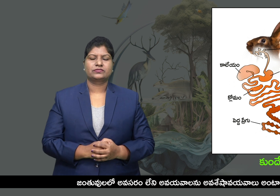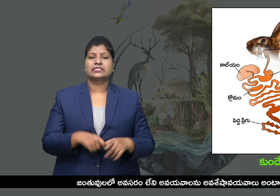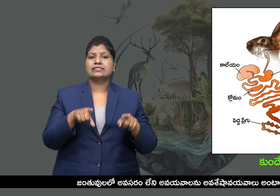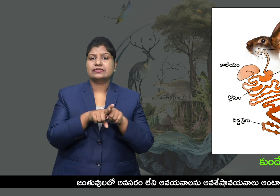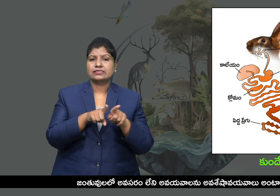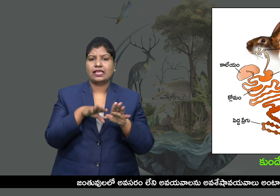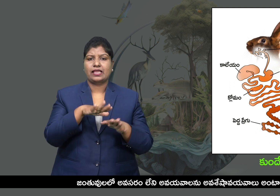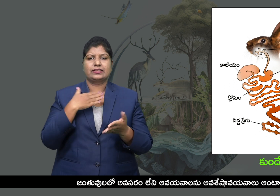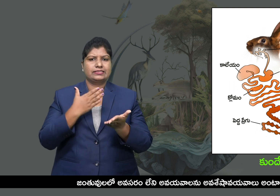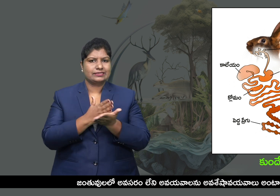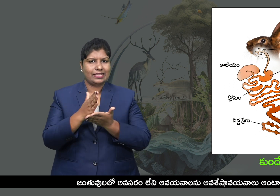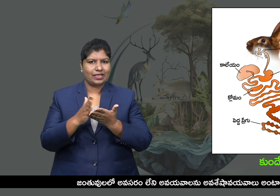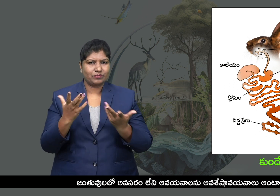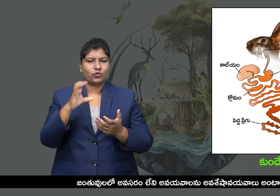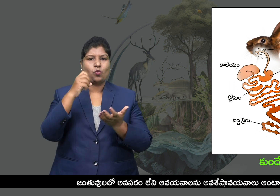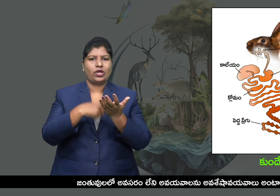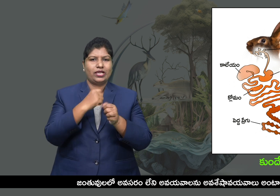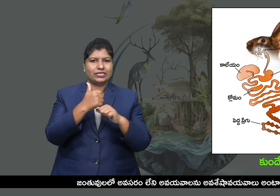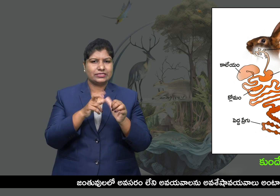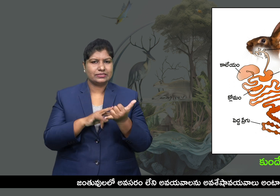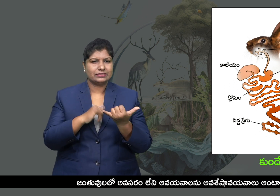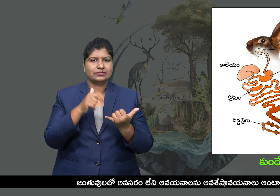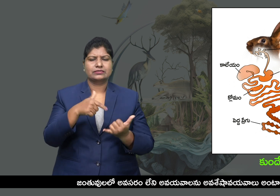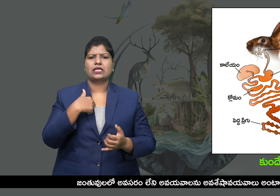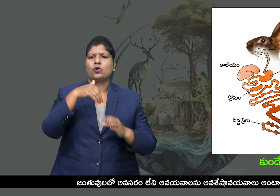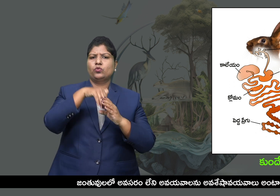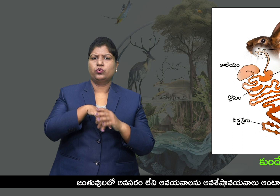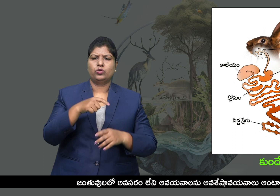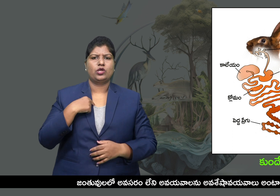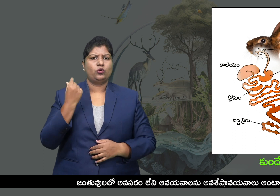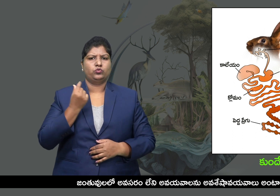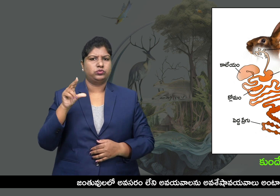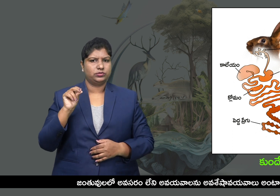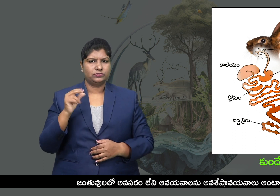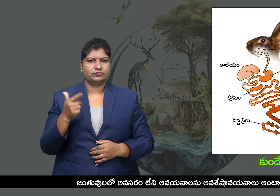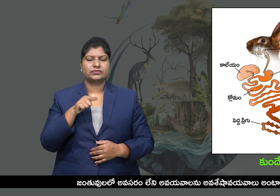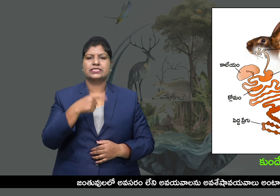జంతువులలో అవసరం లేని అవయవాలను అవశేషావయవాలు అంటారు.